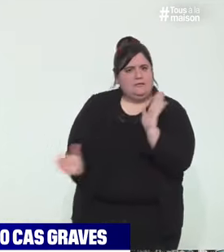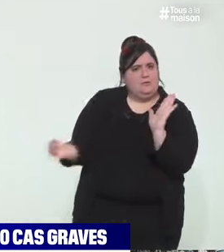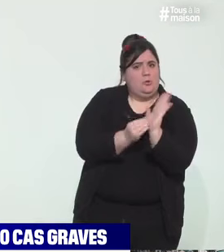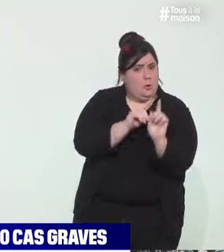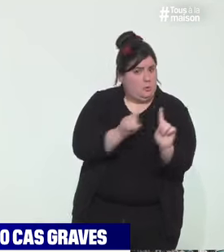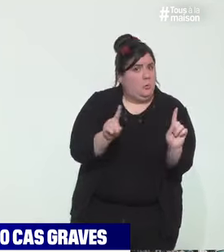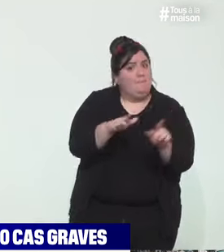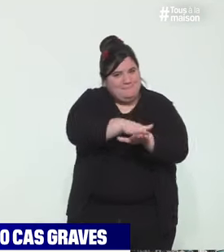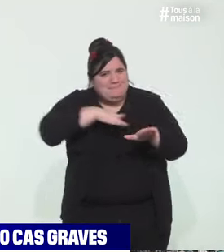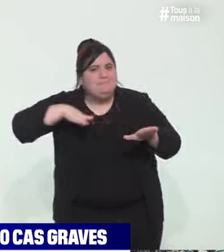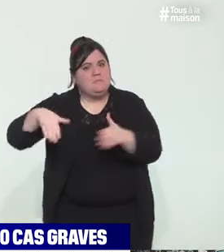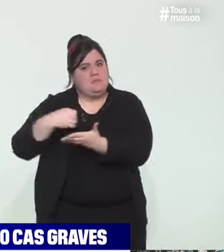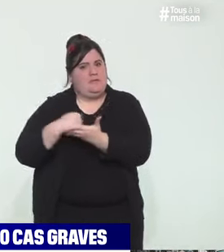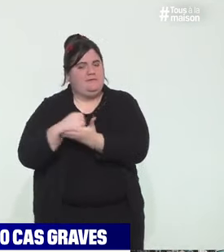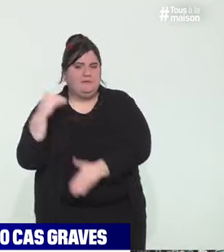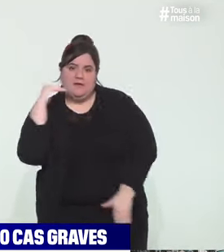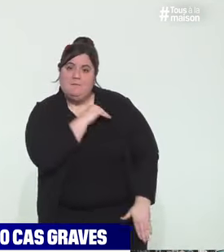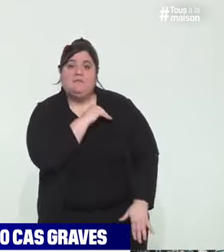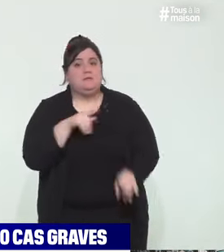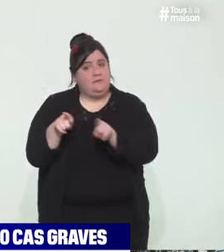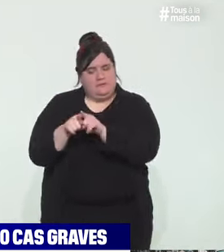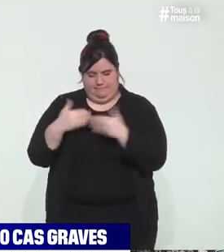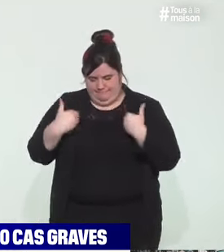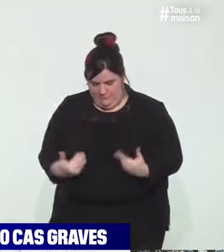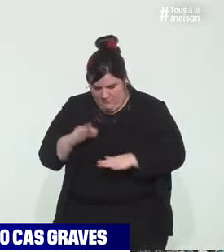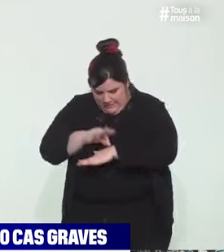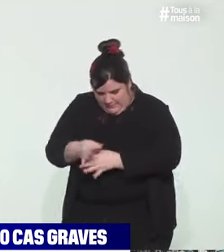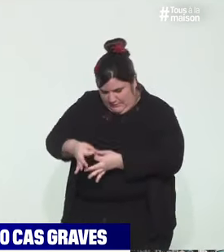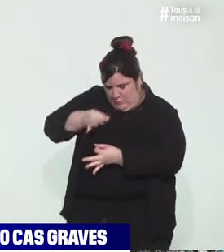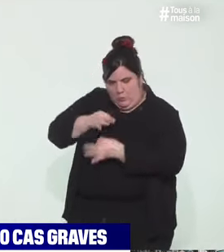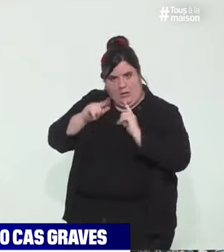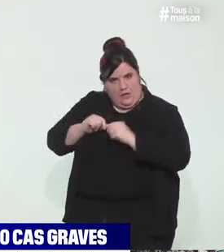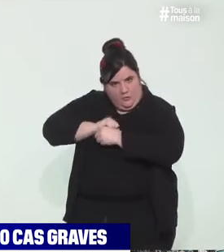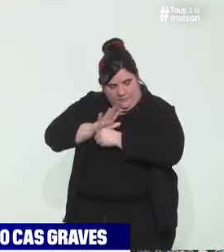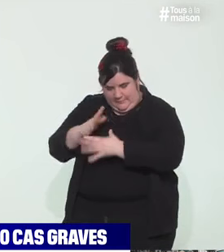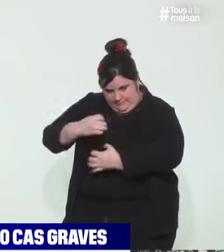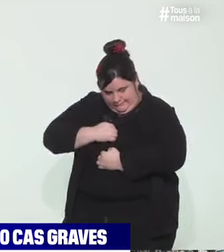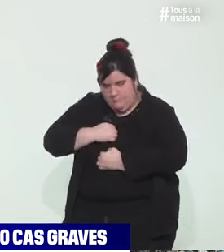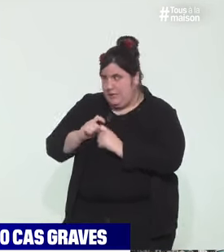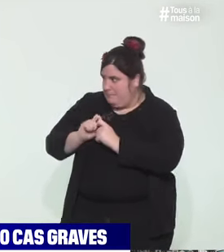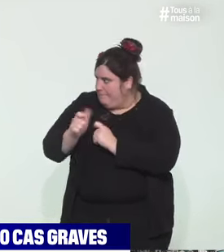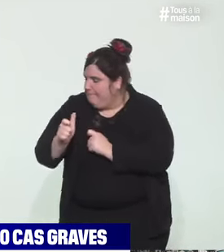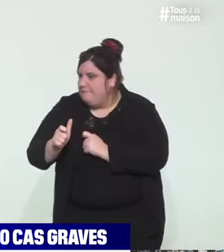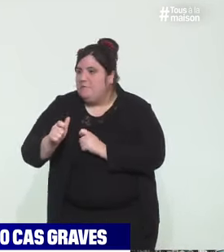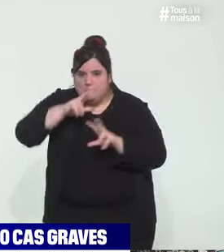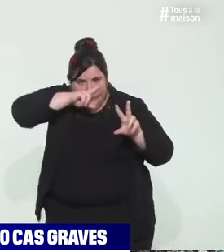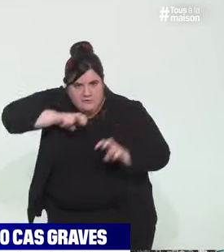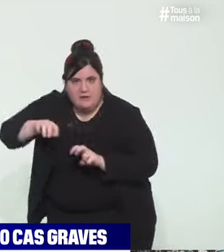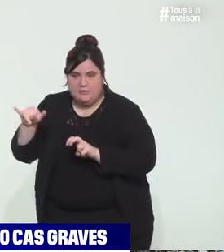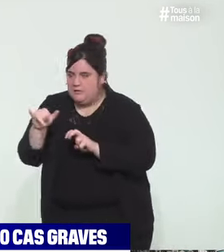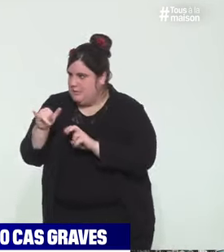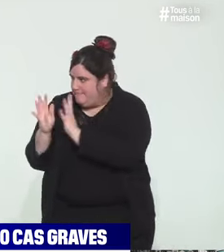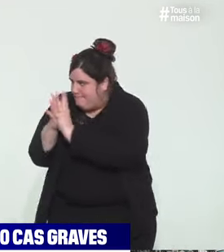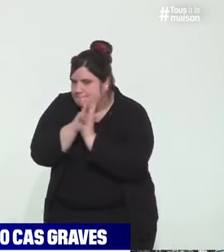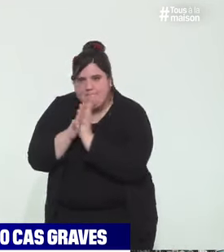test rapide, de traçage des contacts et d'isolement. C'est-à-dire qu'en pratique, une maladie devient déclaration obligatoire quand les autorités de santé estiment qu'il y a